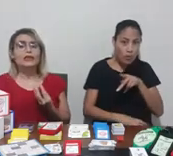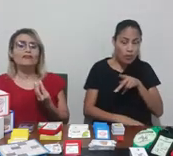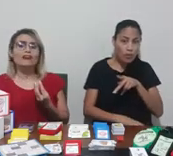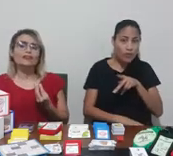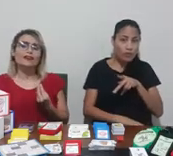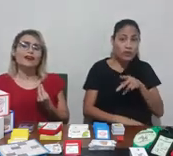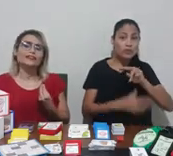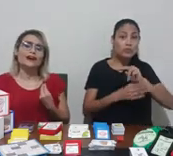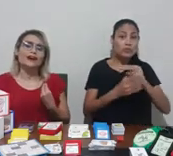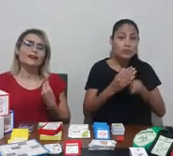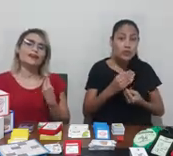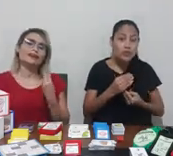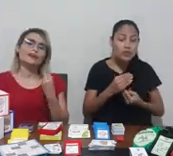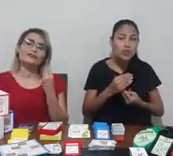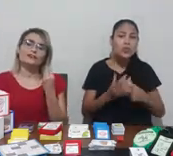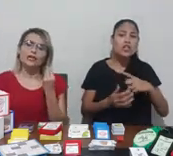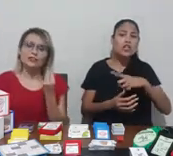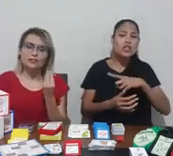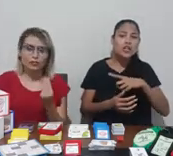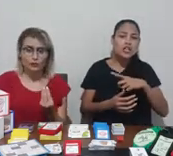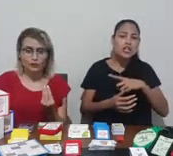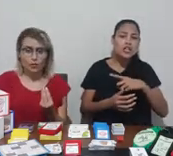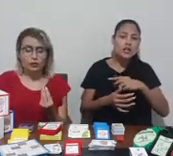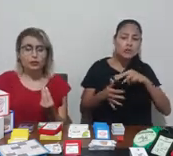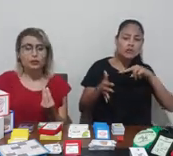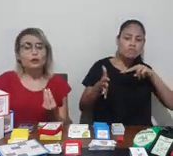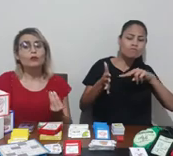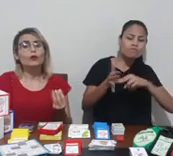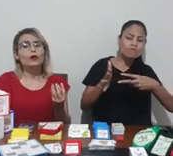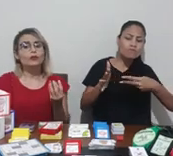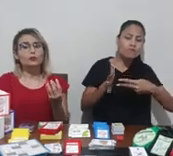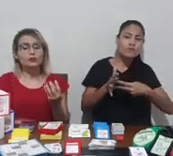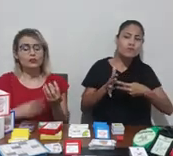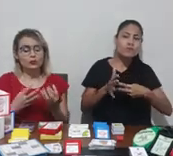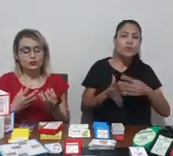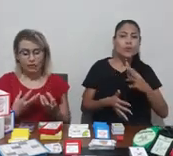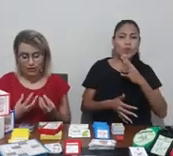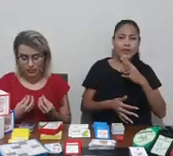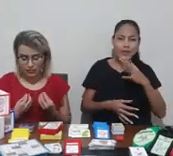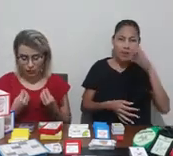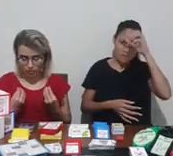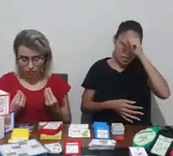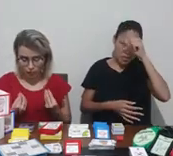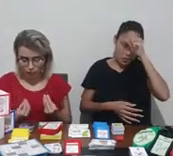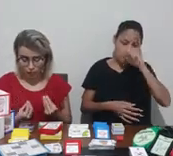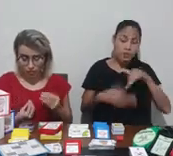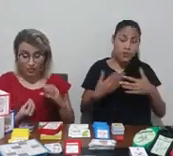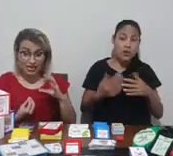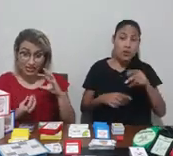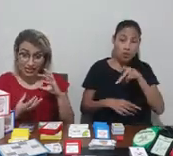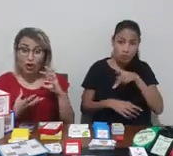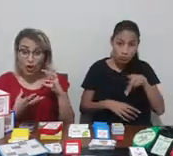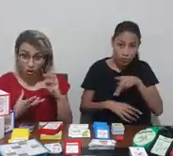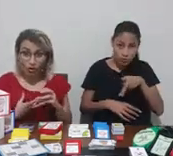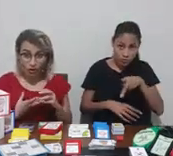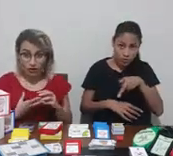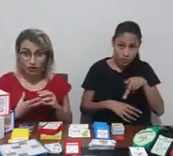Que ele vai ter essa identificação. Então, quando o professor traz esse conteúdo e